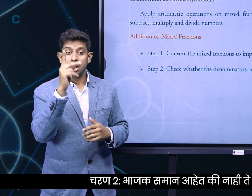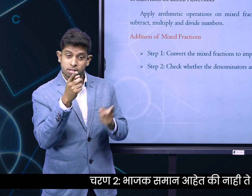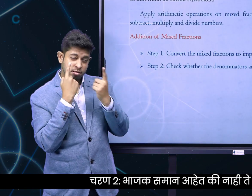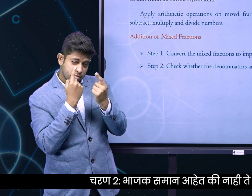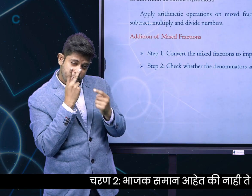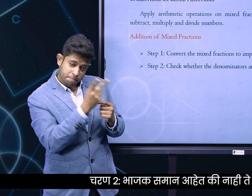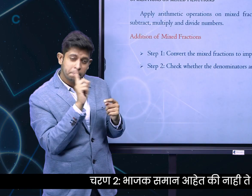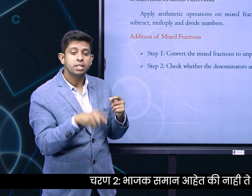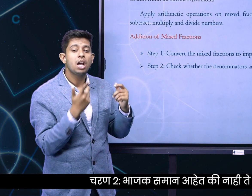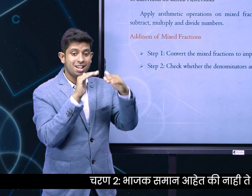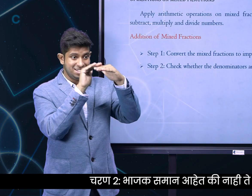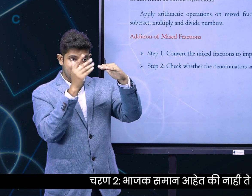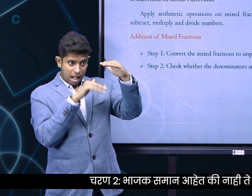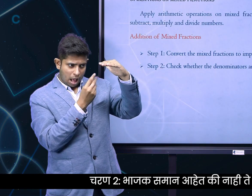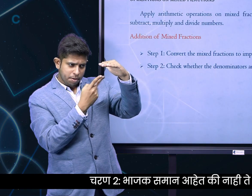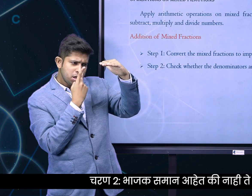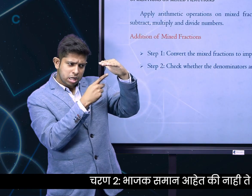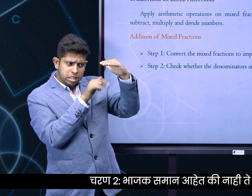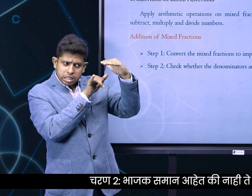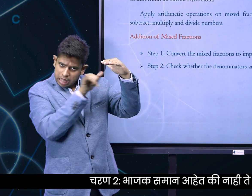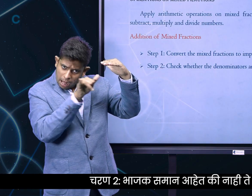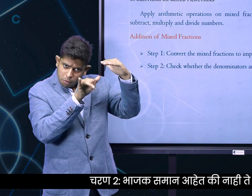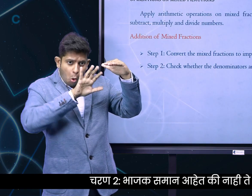2. भाजक समान आहेत की नाही ते तपासा.